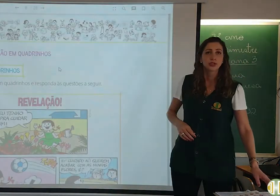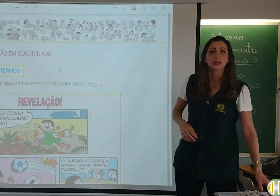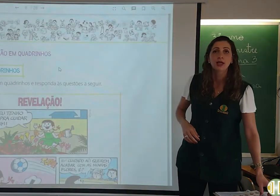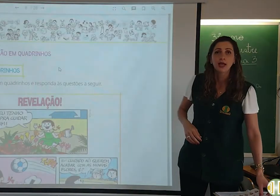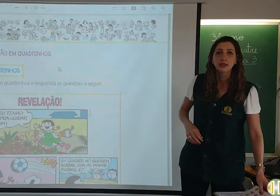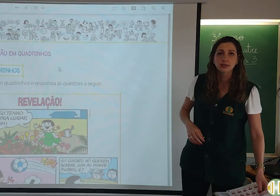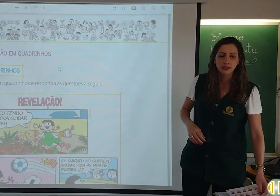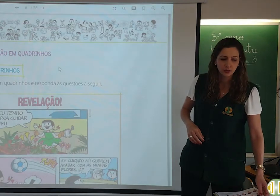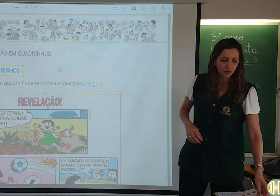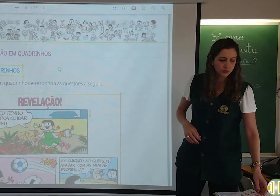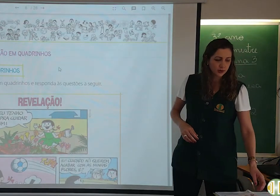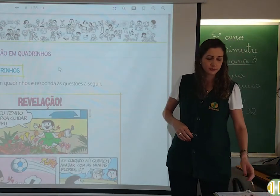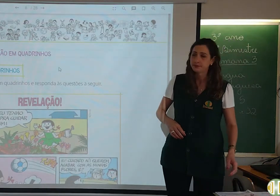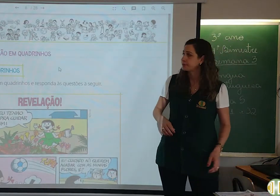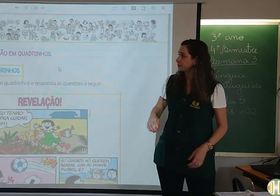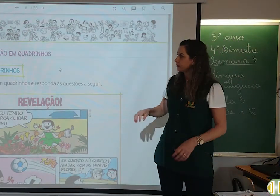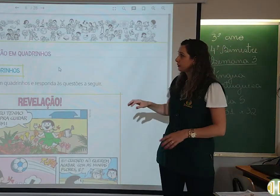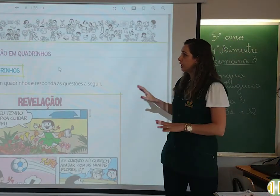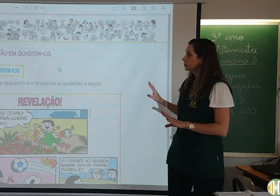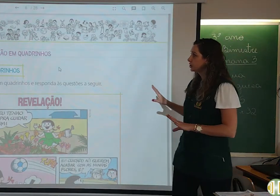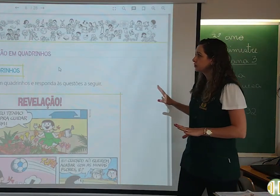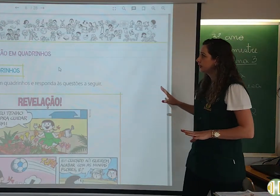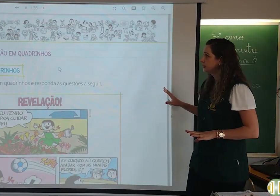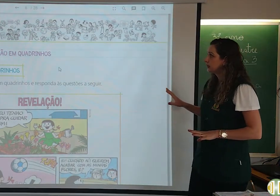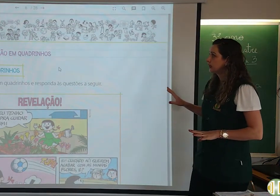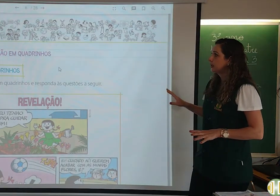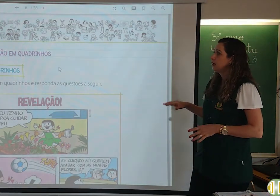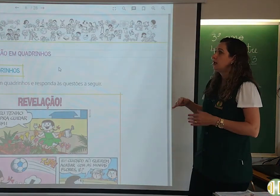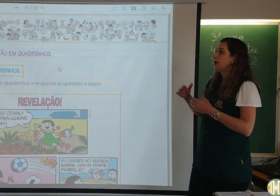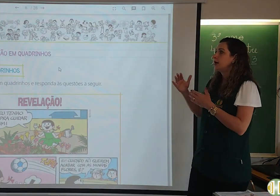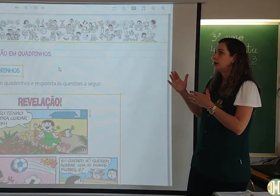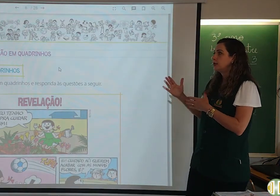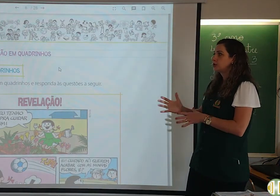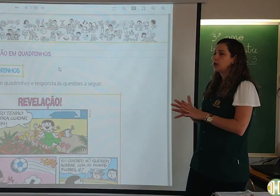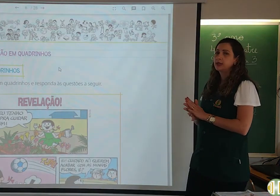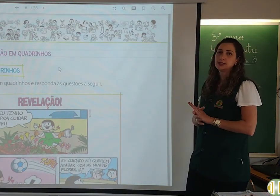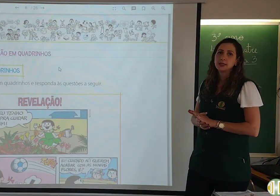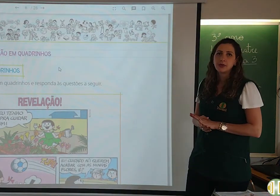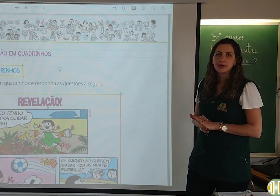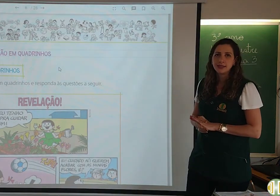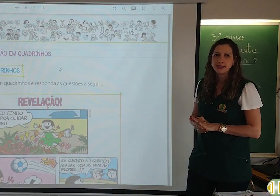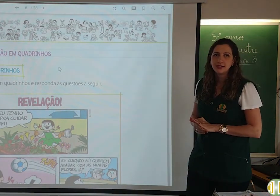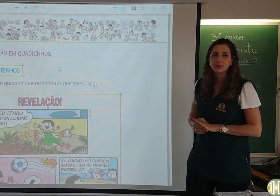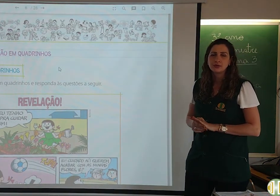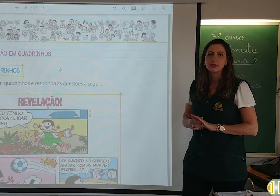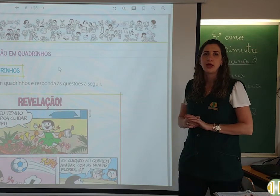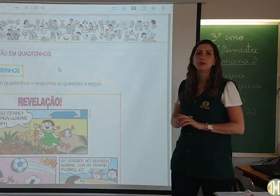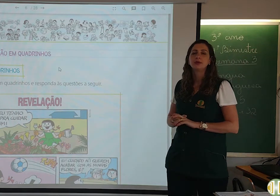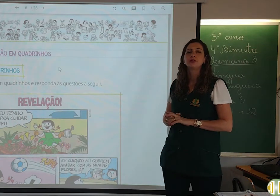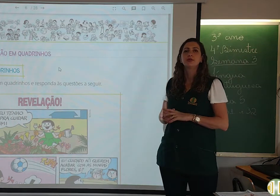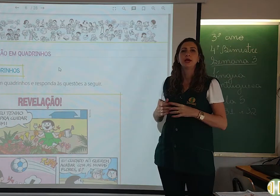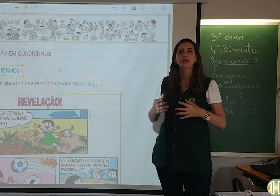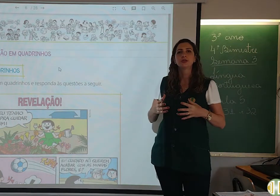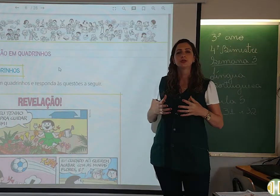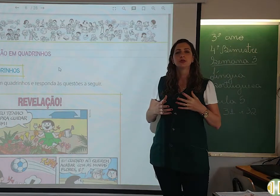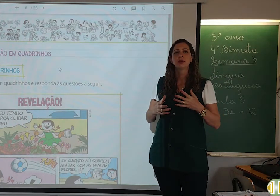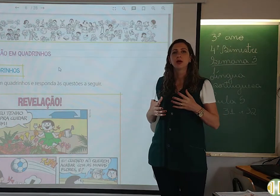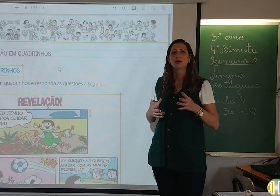página 10 e 11, a gente vai ter histórias em quadrinhos, tá? Uma atividade sobre a